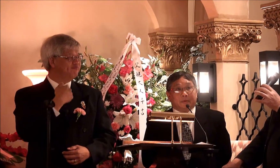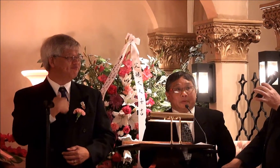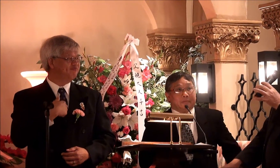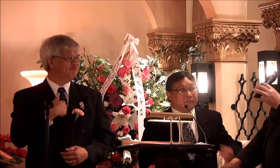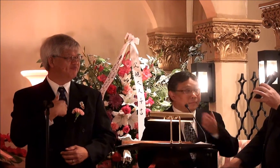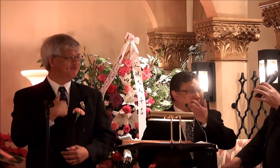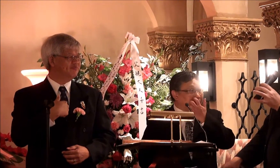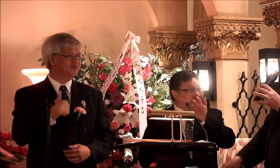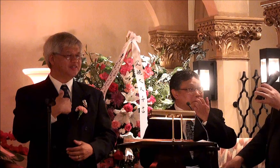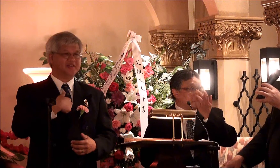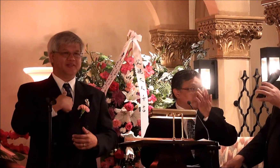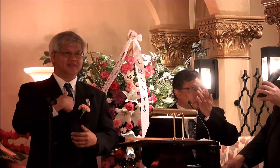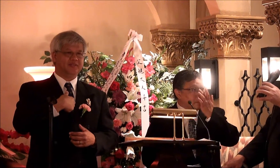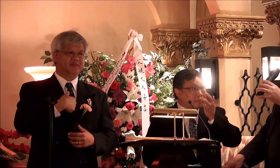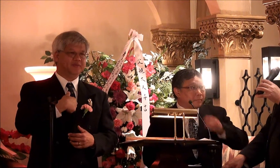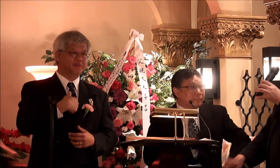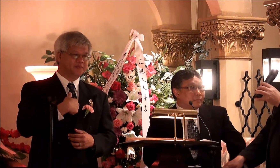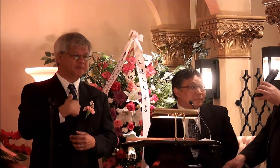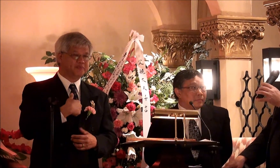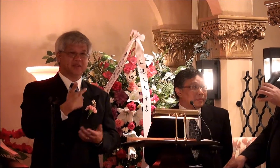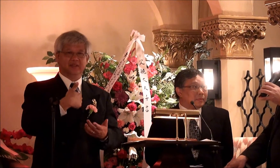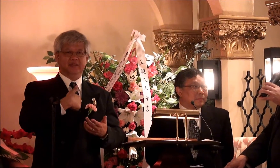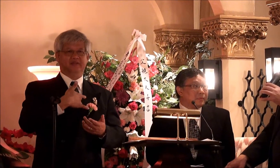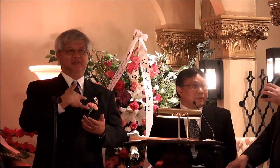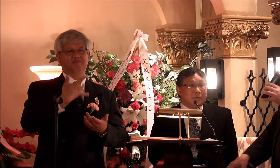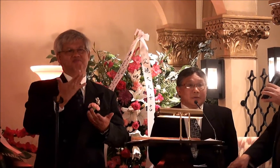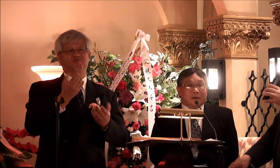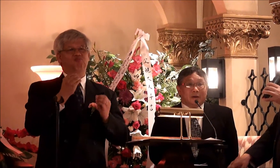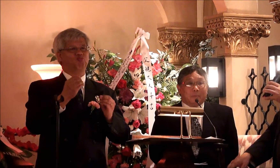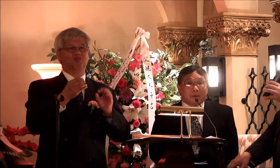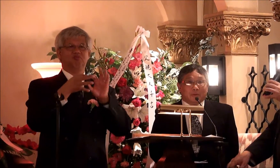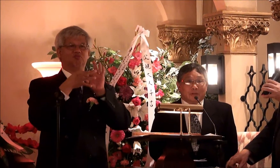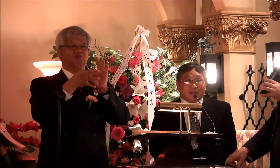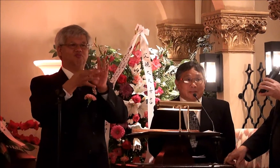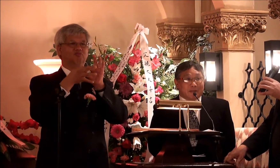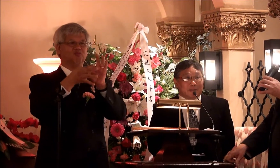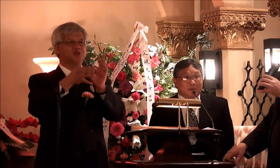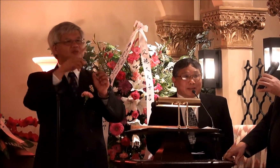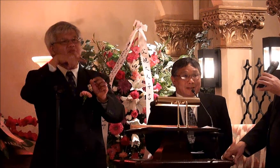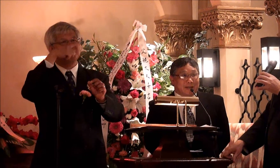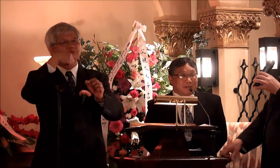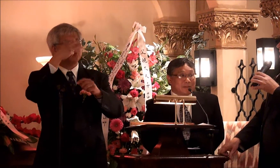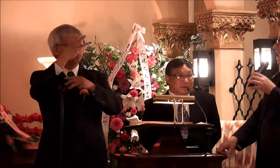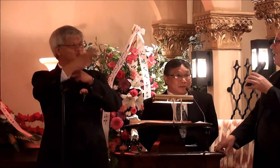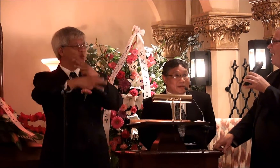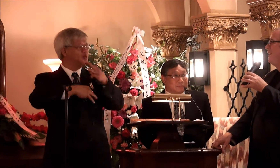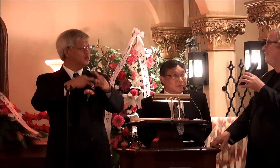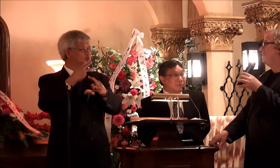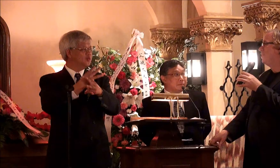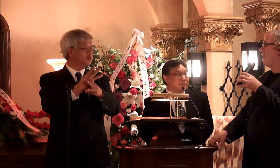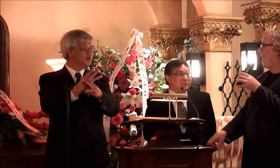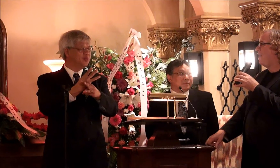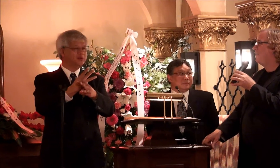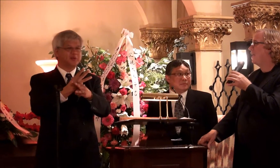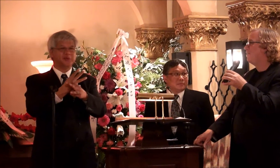With my parents talking to each other and brothers and sisters, and me being 爸爸同其 deaf, 他弟兄姊妹傾偈嘅時候咧，我聽。 I didn't really have a